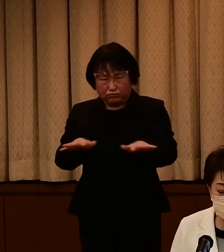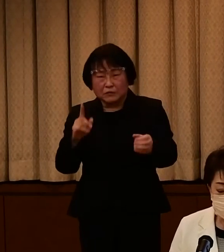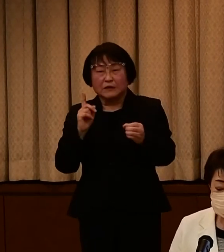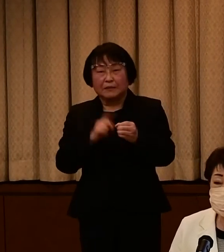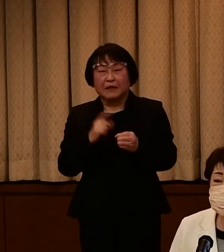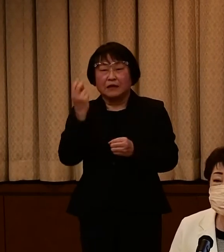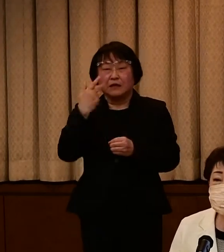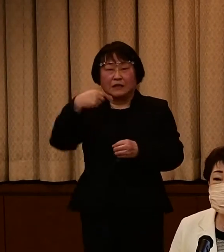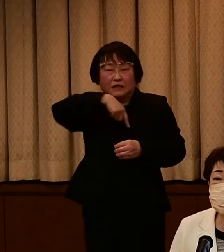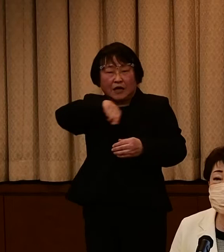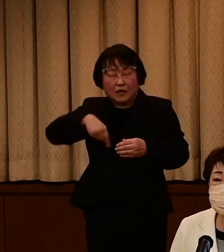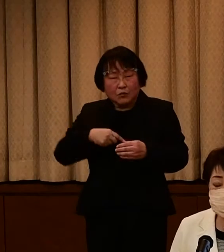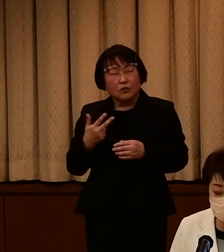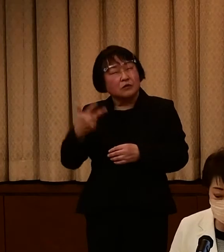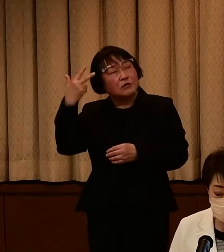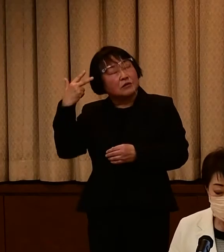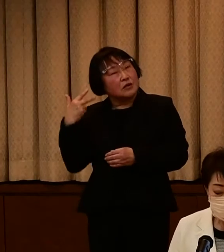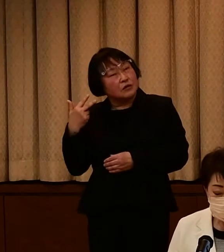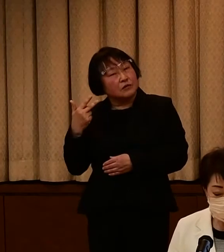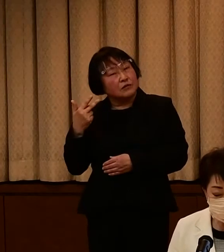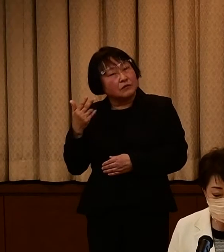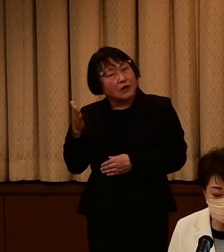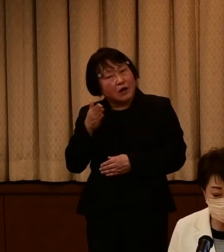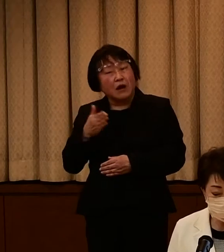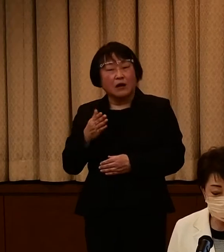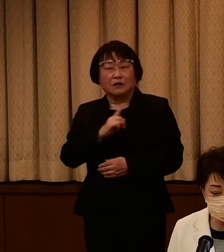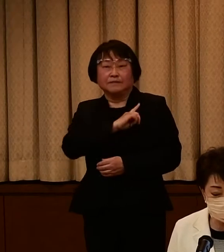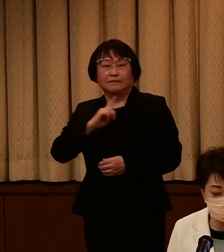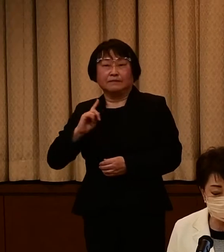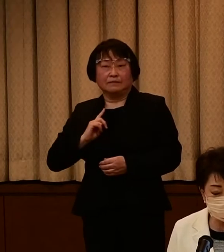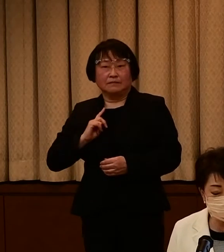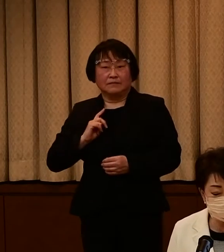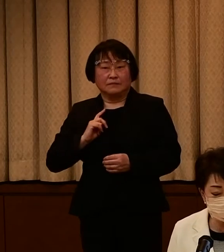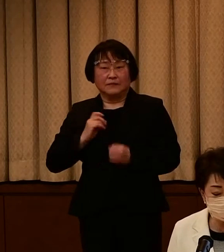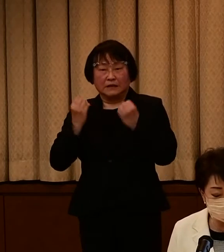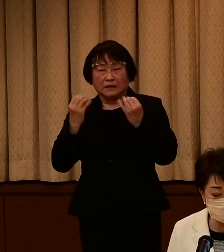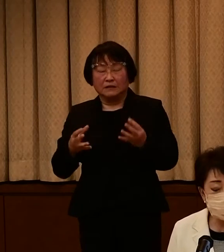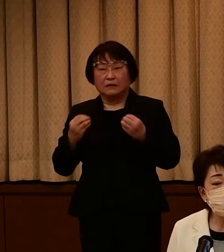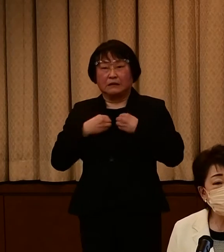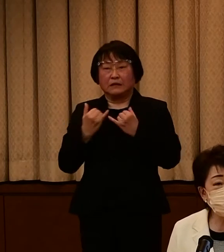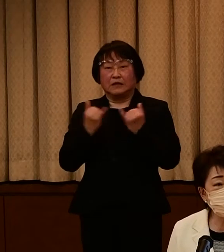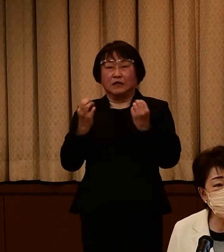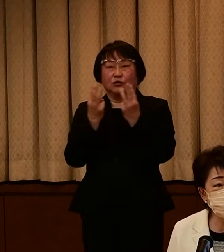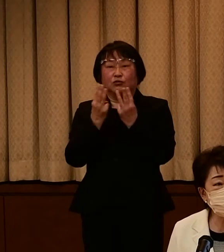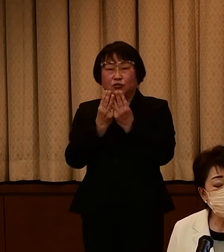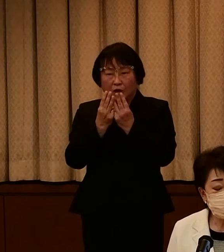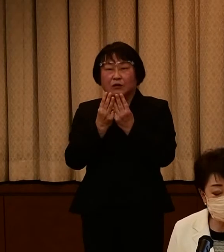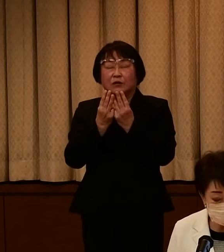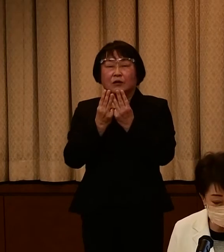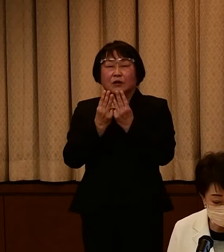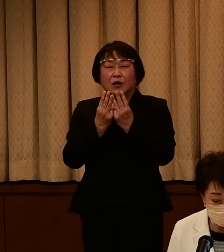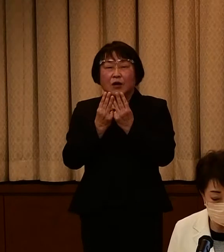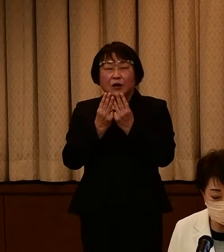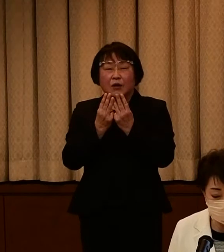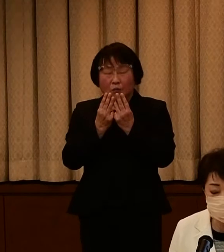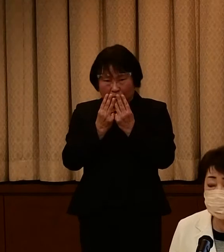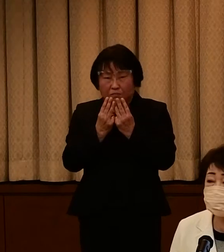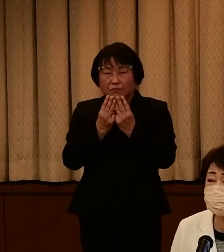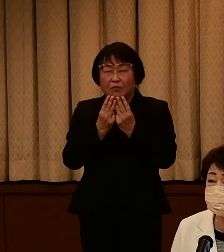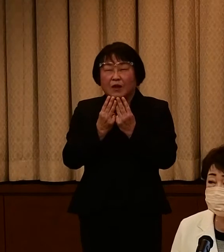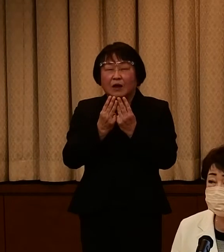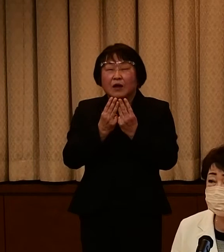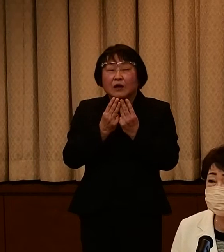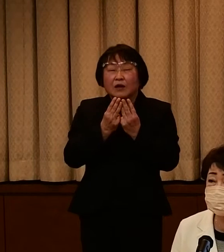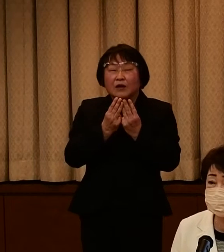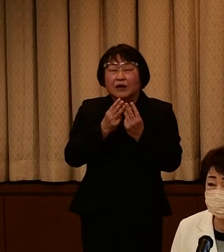内でも先週の半ば以降、1日あたりの新規感染者数が連日3桁の公